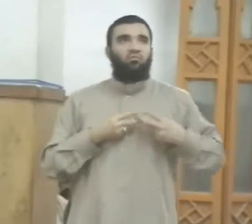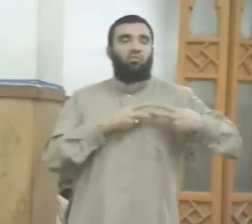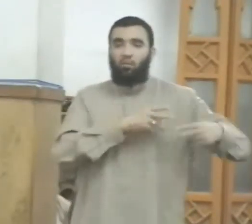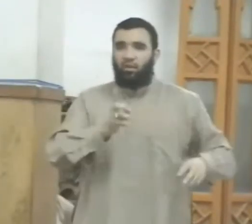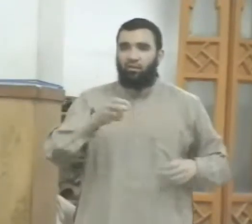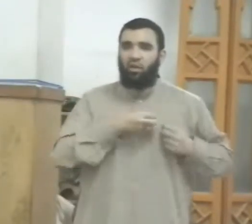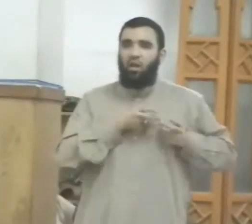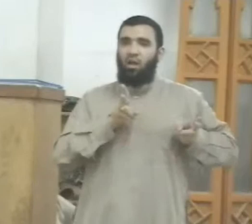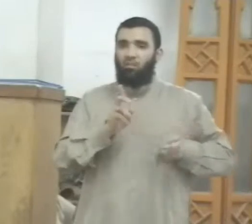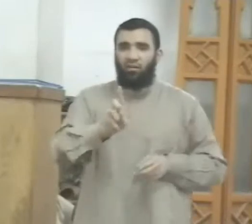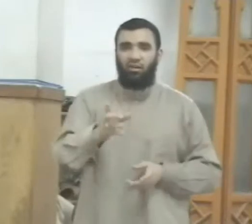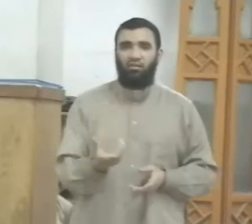إن أبناءكم في خطر،